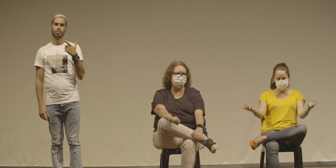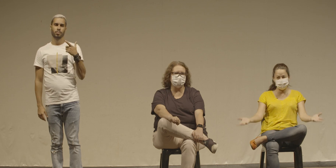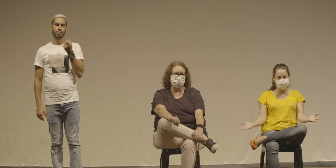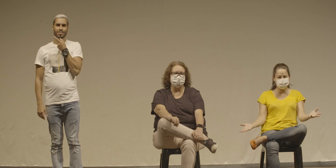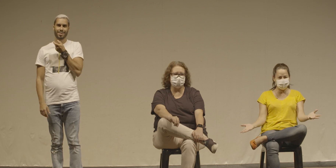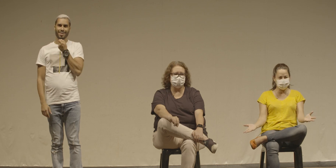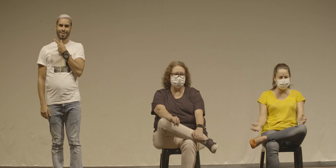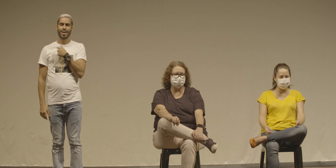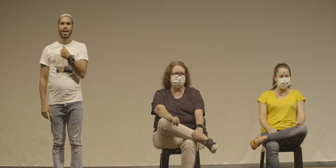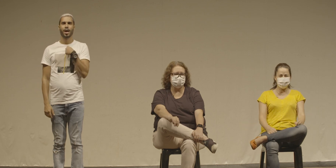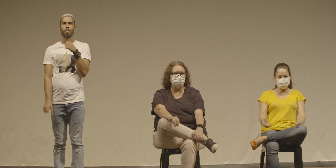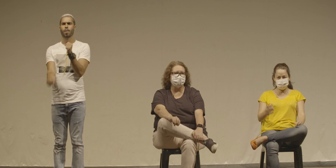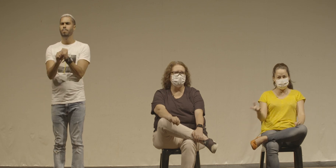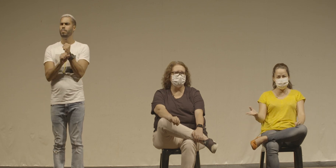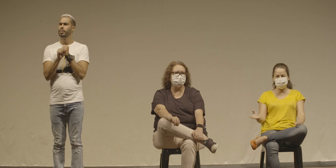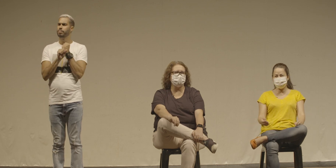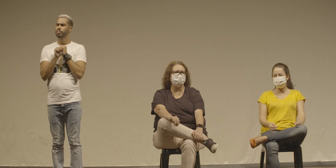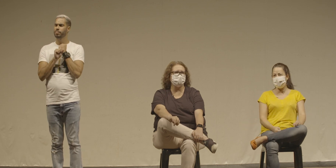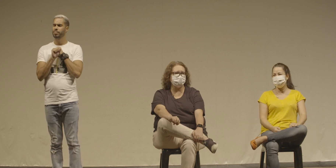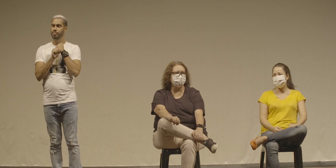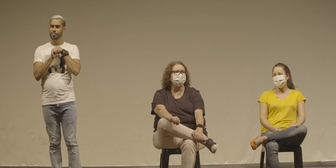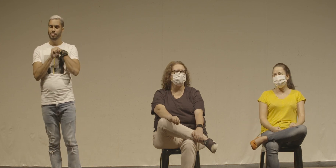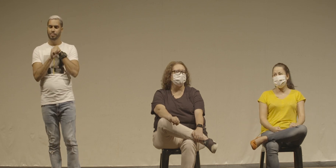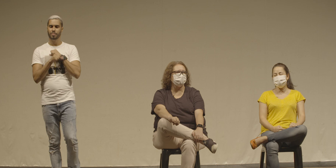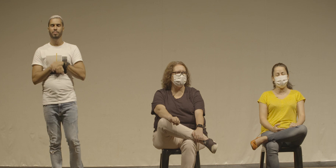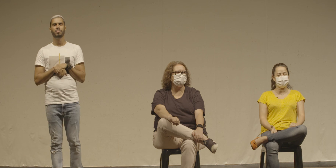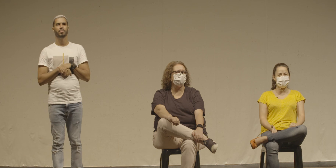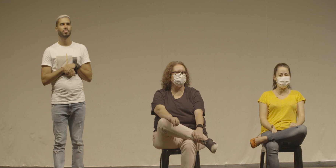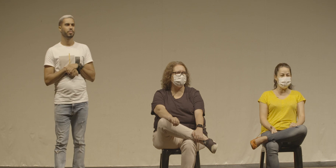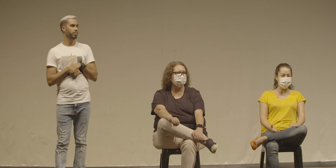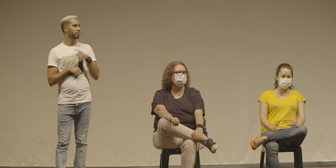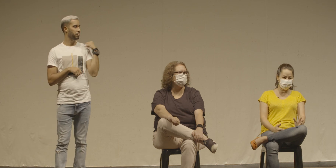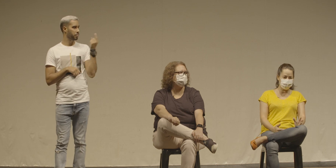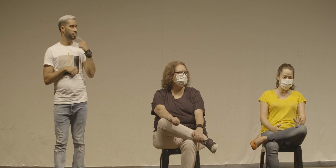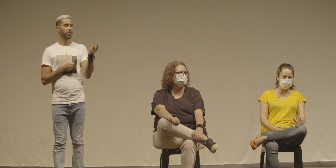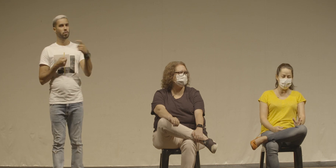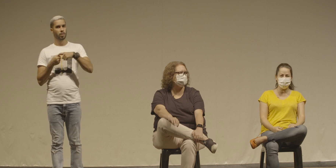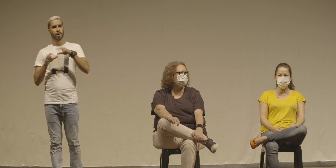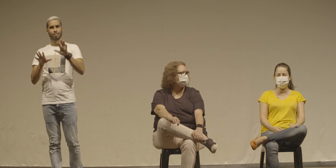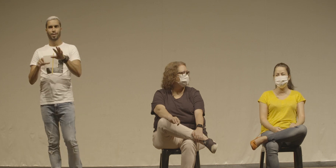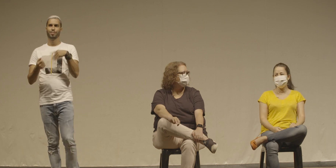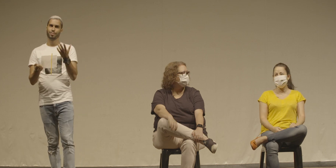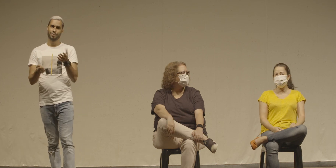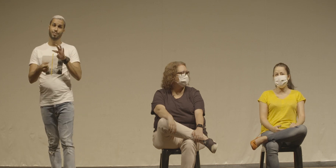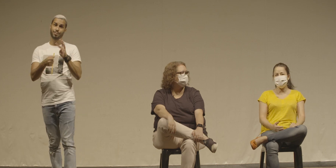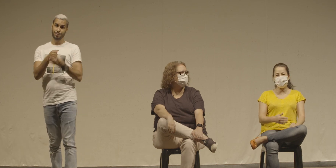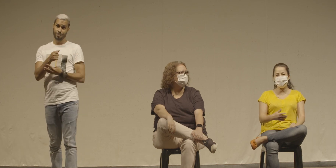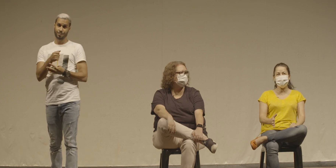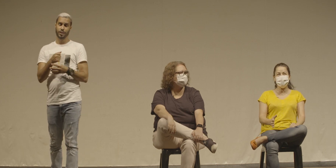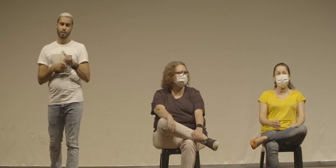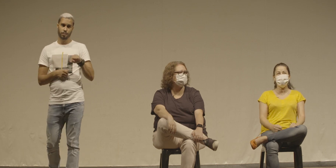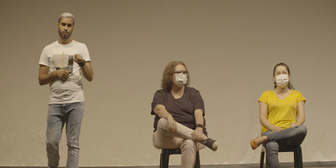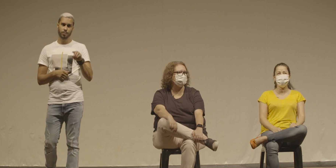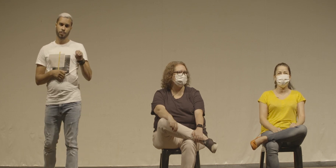Fiquei muitos anos aqui, a gente inclusive ia voltar, mas por conta dessa pandemia tivemos que adiar um pouquinho. Ficamos em